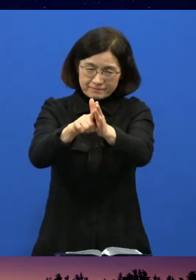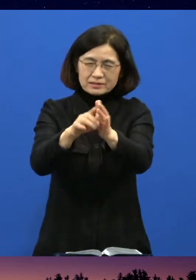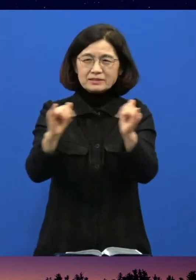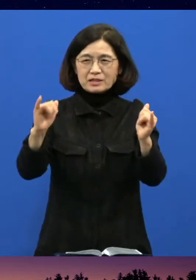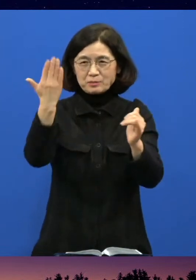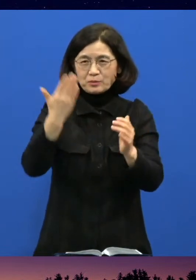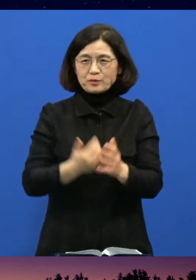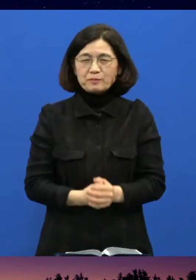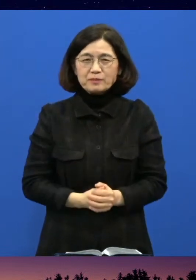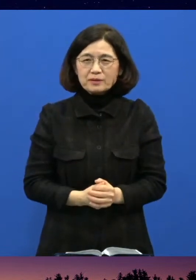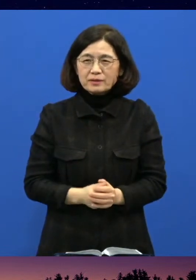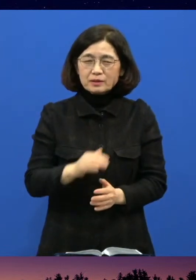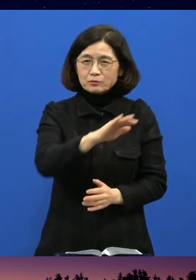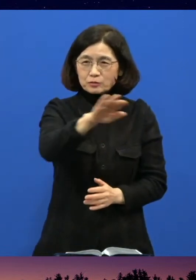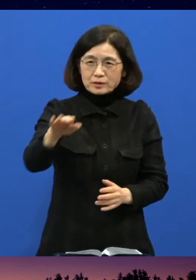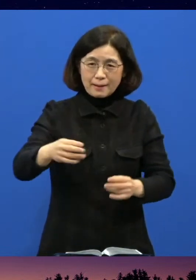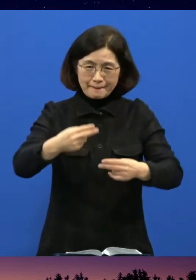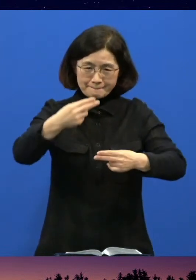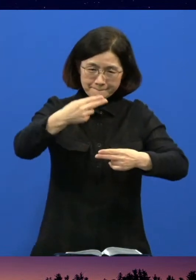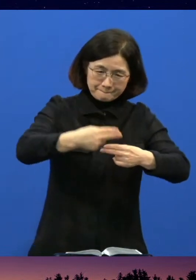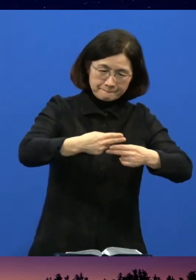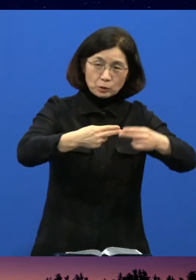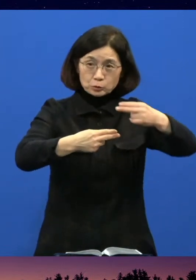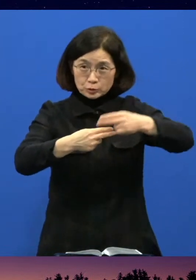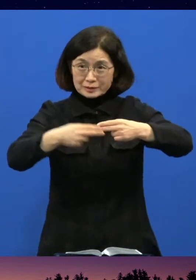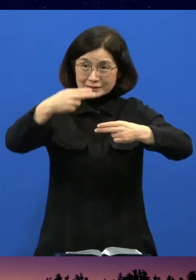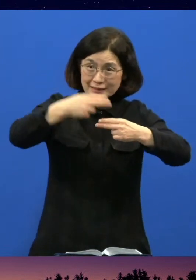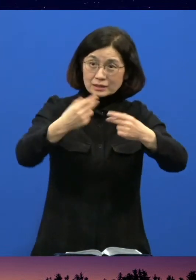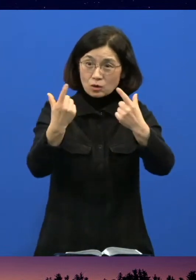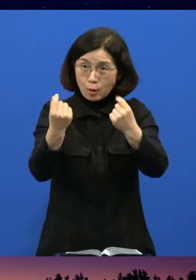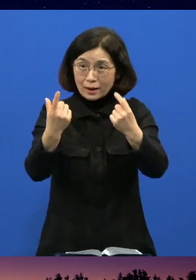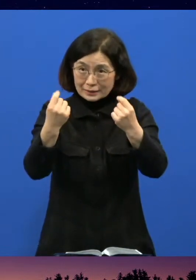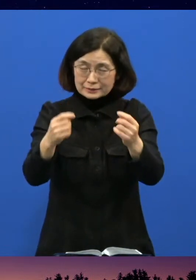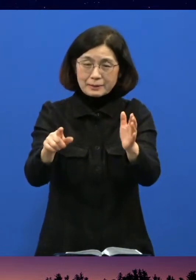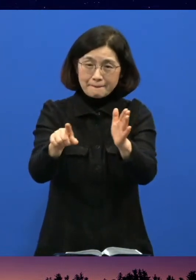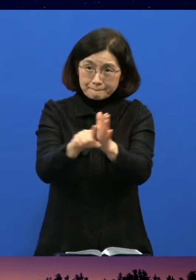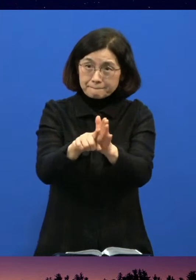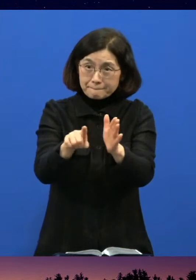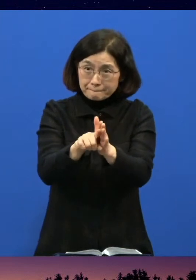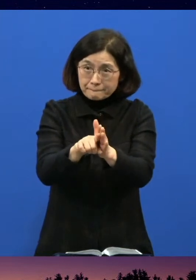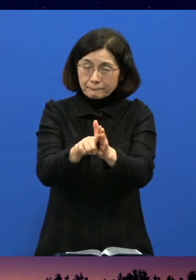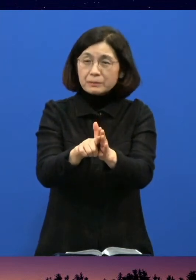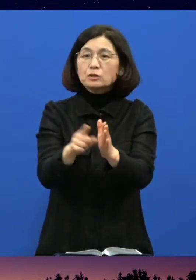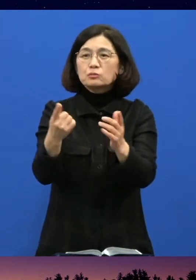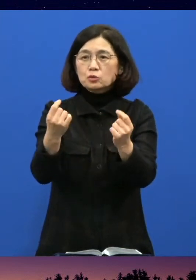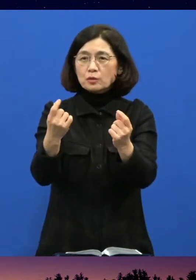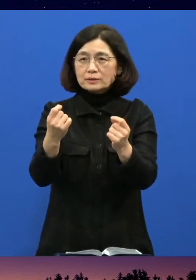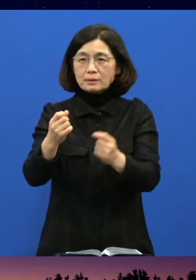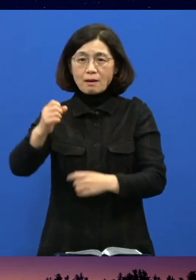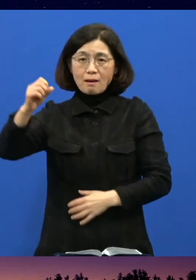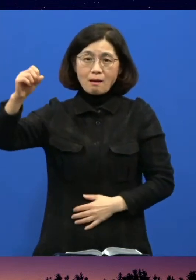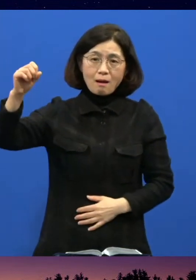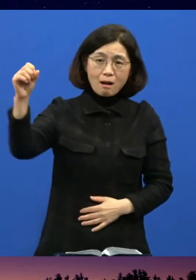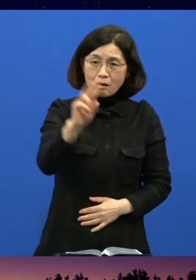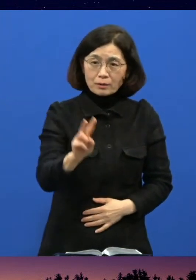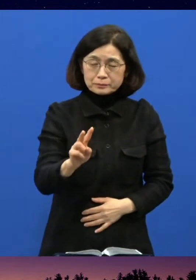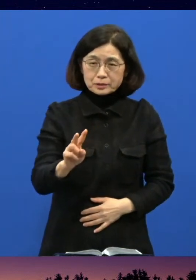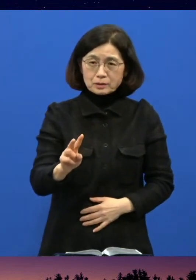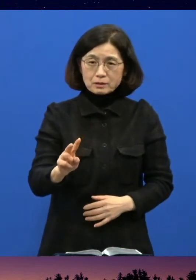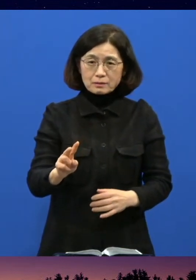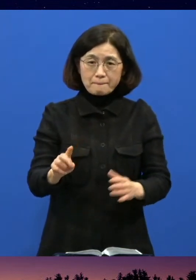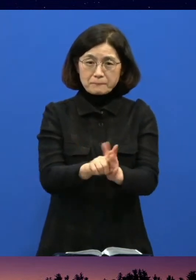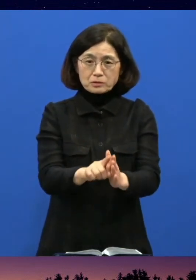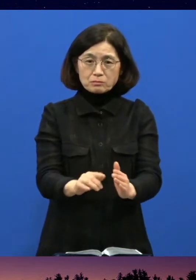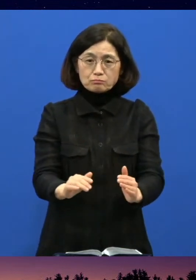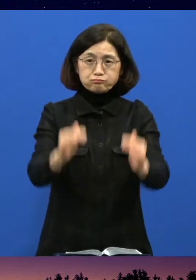그래서 여러분, 우리가 벽돌을 쌓듯이 믿음도 그렇게 쌓아가는 거예요. 절대 하루아침에 믿음이 푹 자라는 거 없어요.